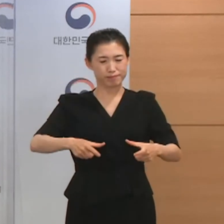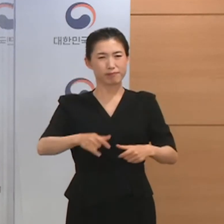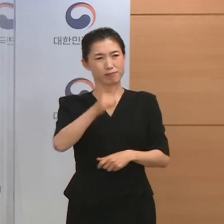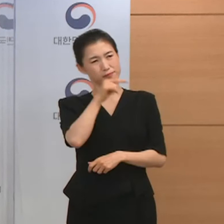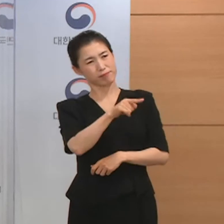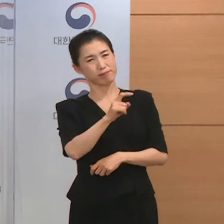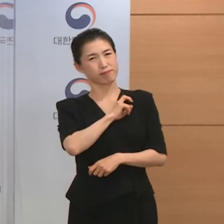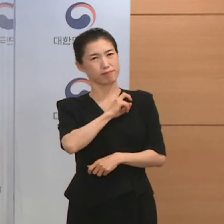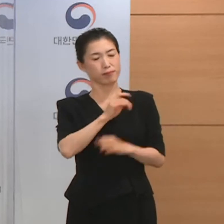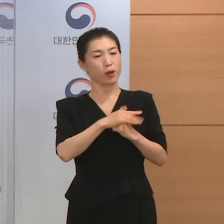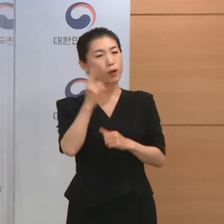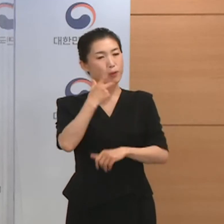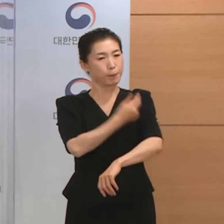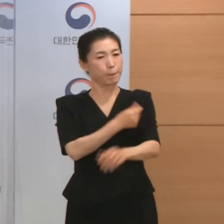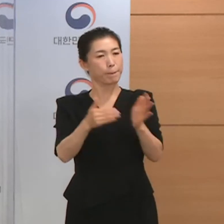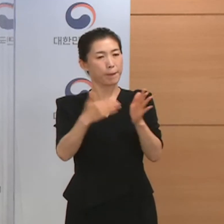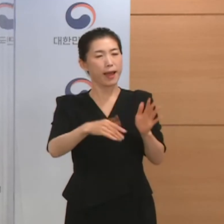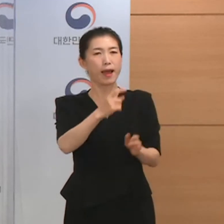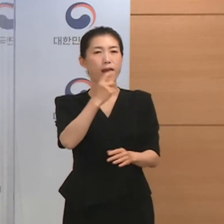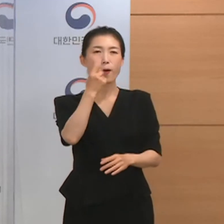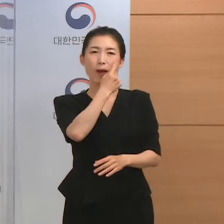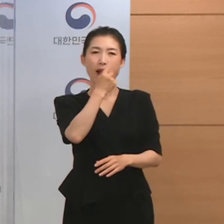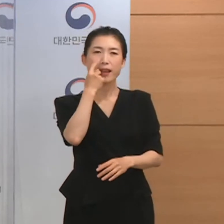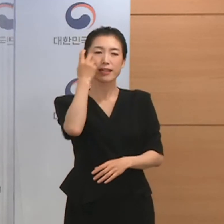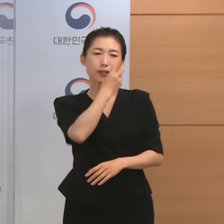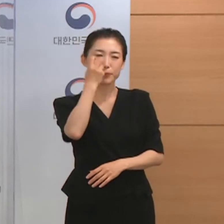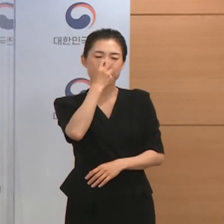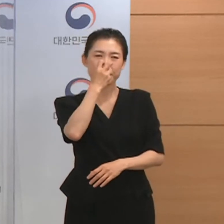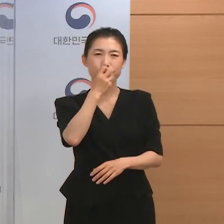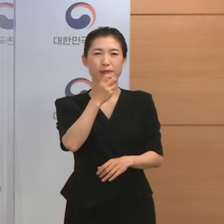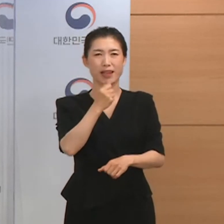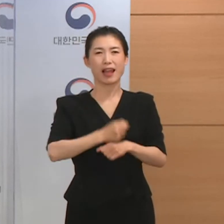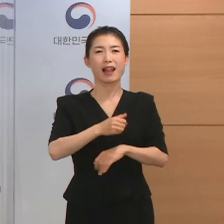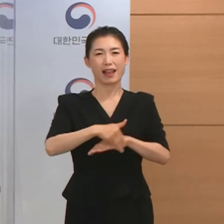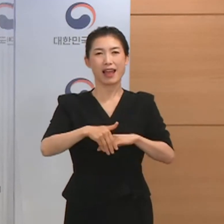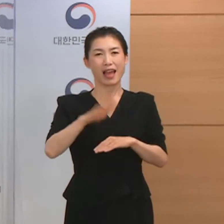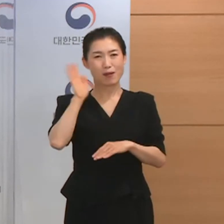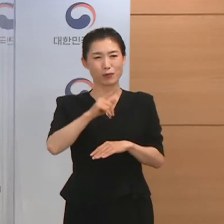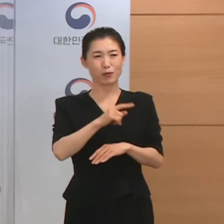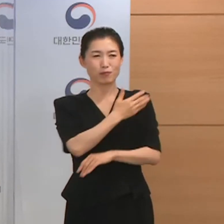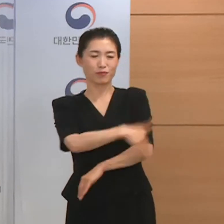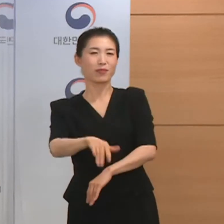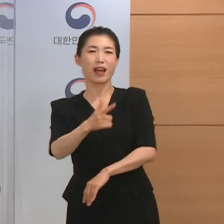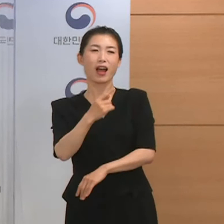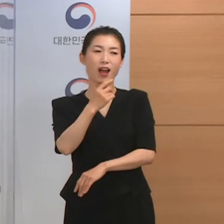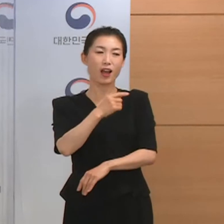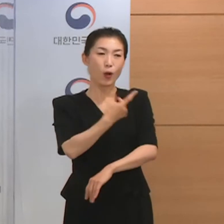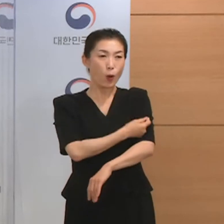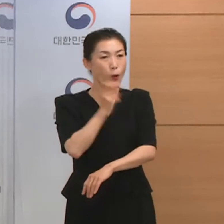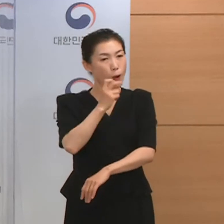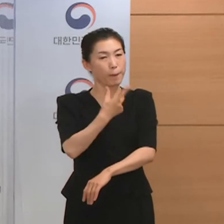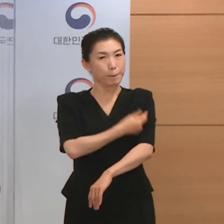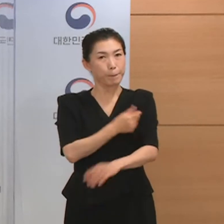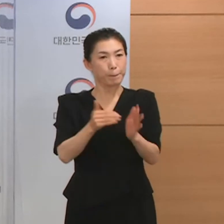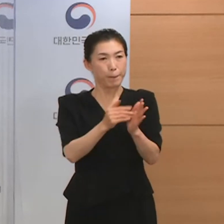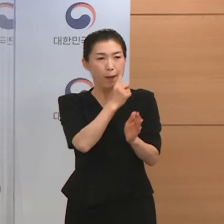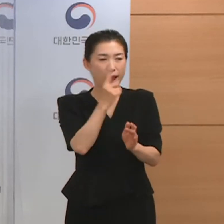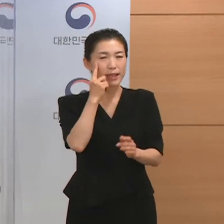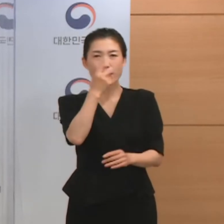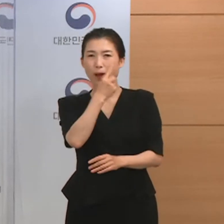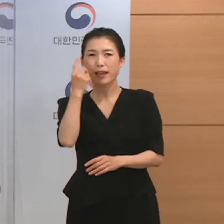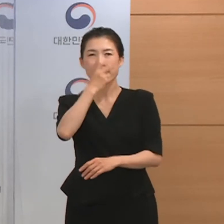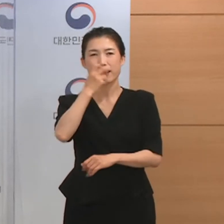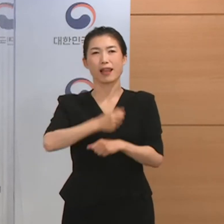하면서 예방접종의 유무를 확인하는 과정도 함께 밟아 나가면서 혹시 거기에서 드러나는 문제점들이